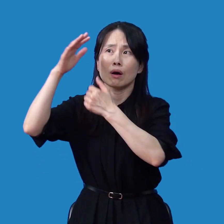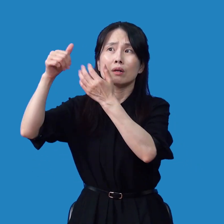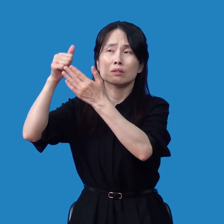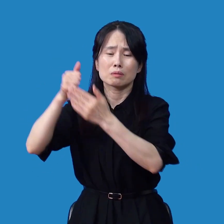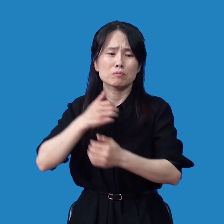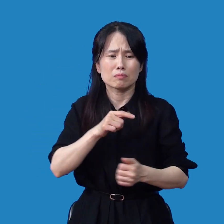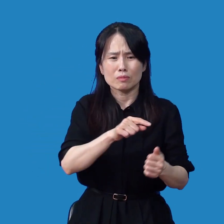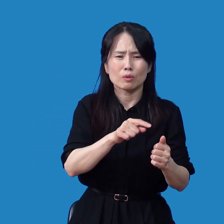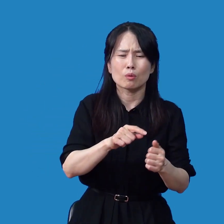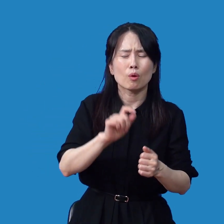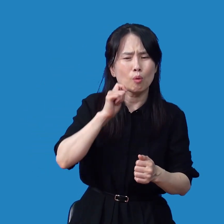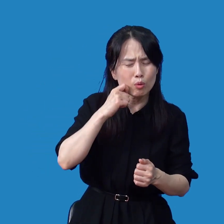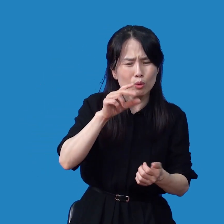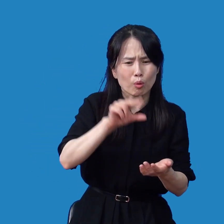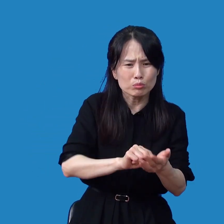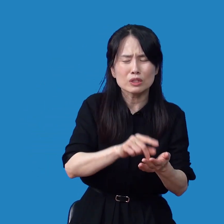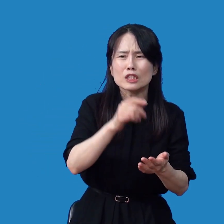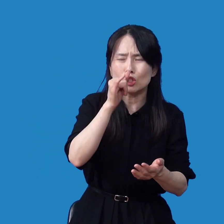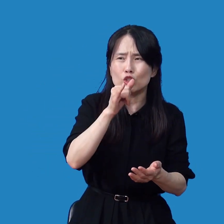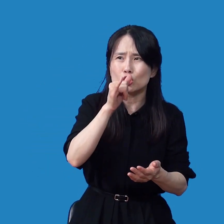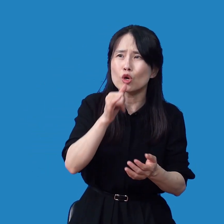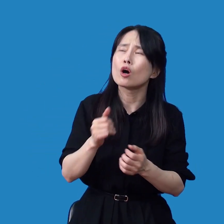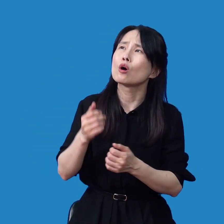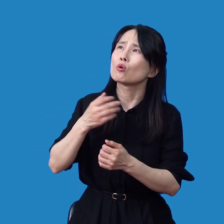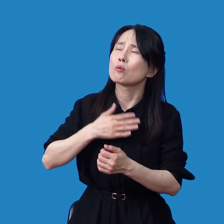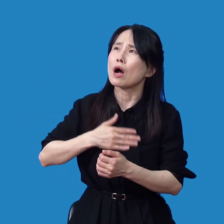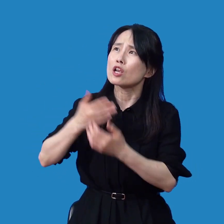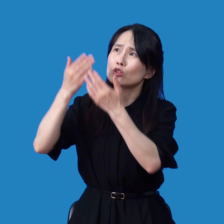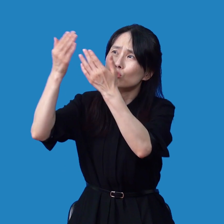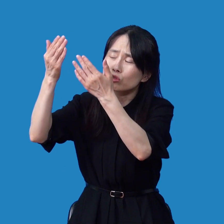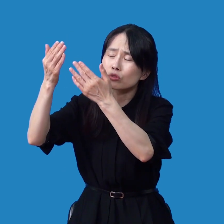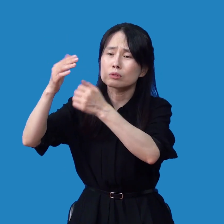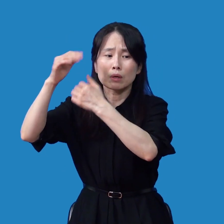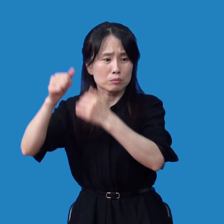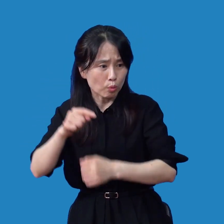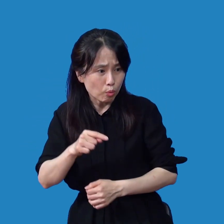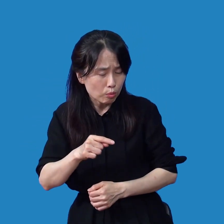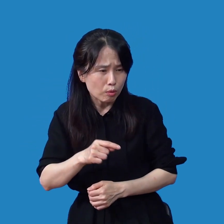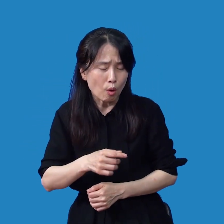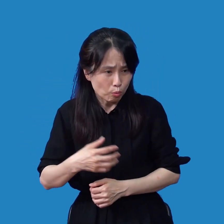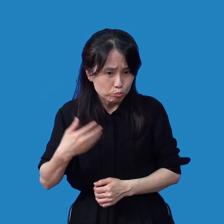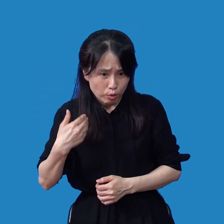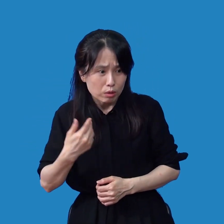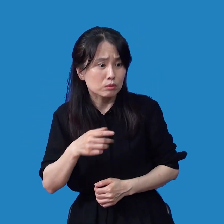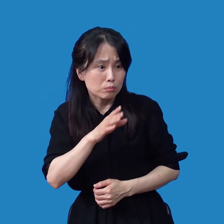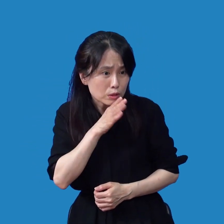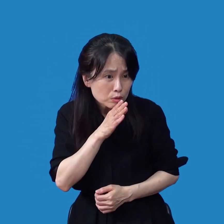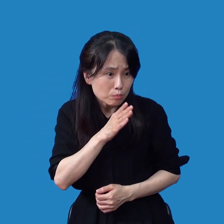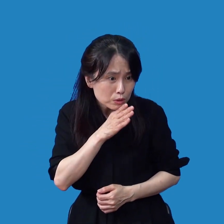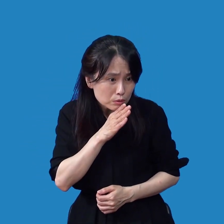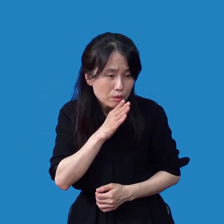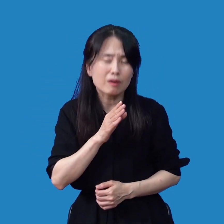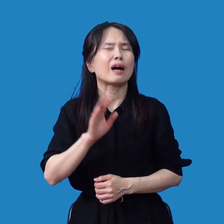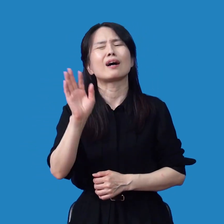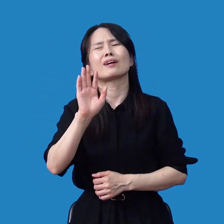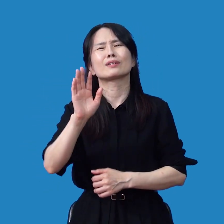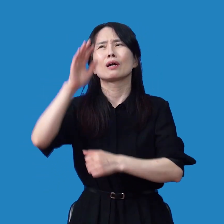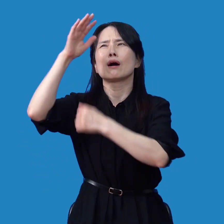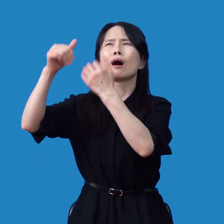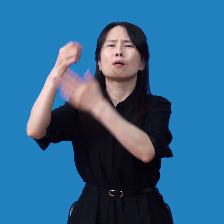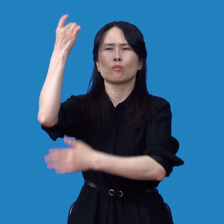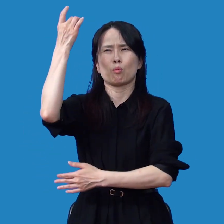그래? 통 몰랐는데 그렇구나. 하나님 그렇게 하시겠습니까? 아니지요.